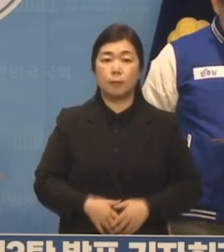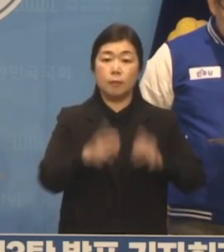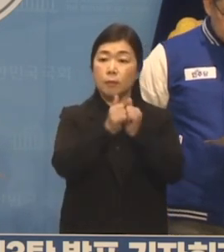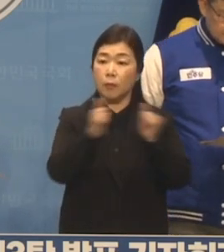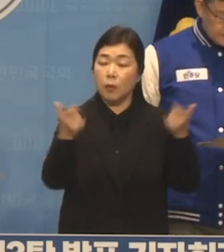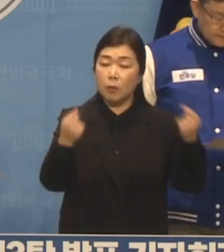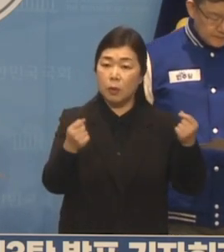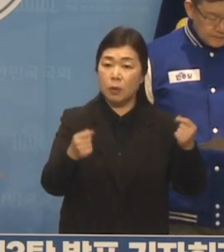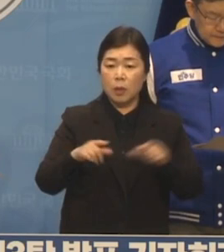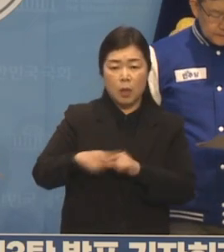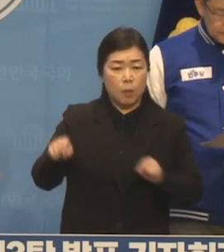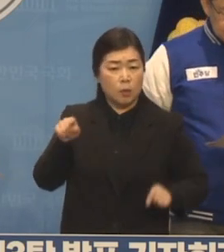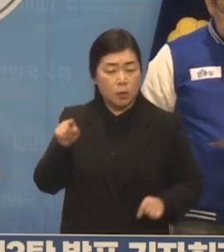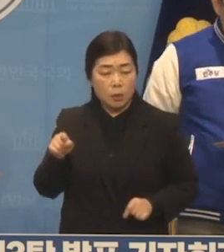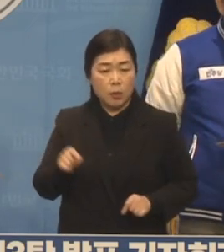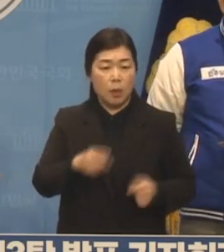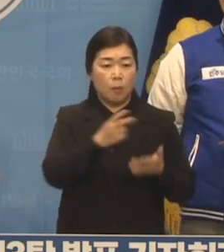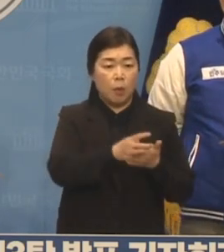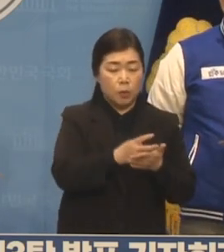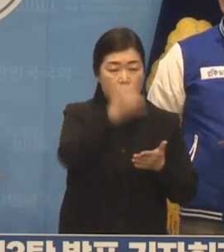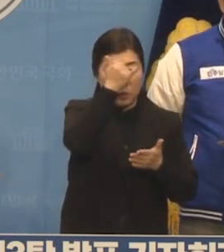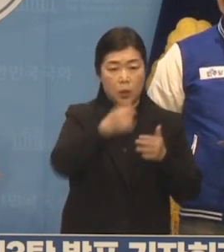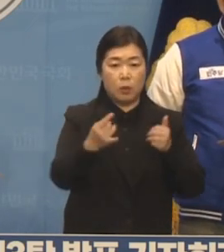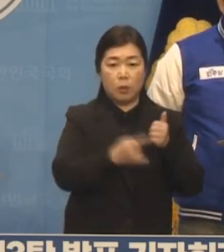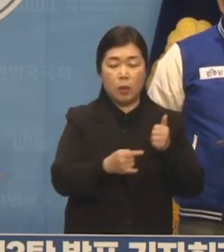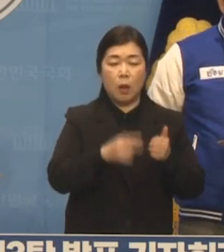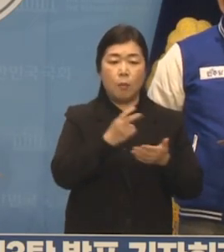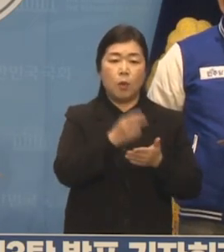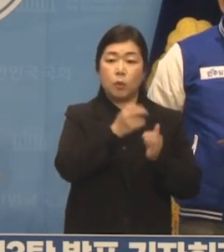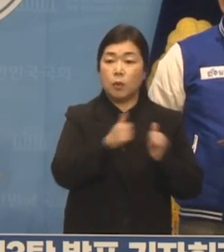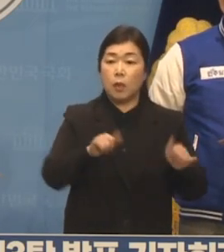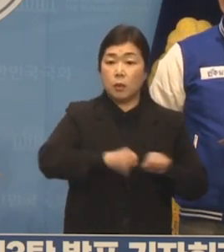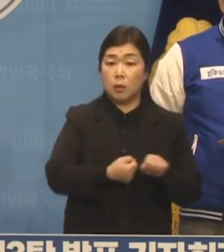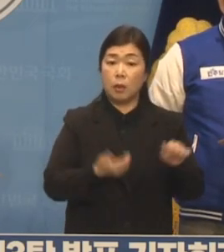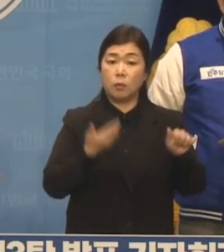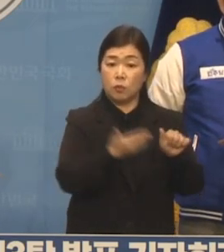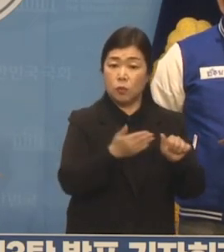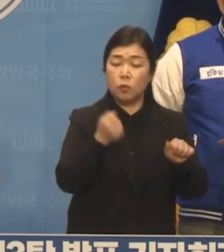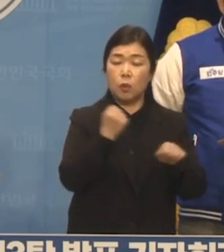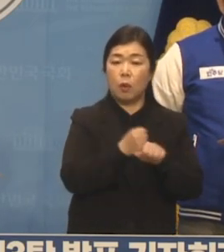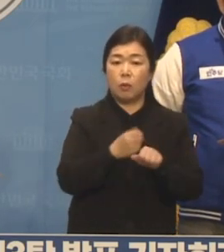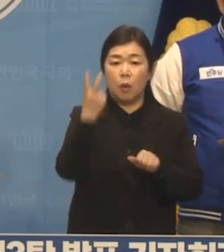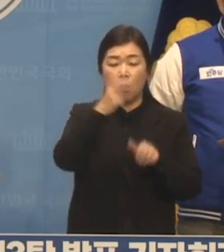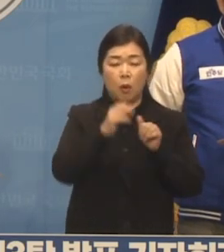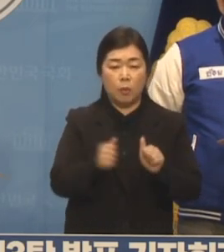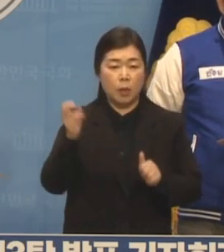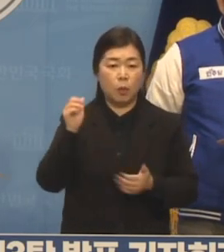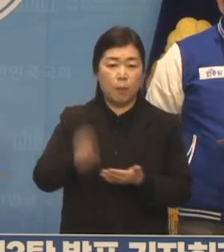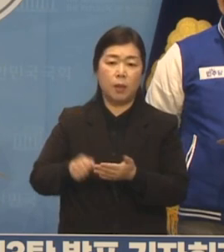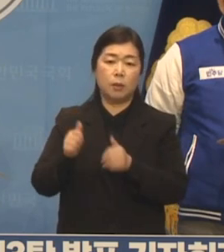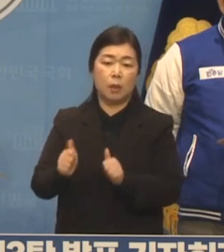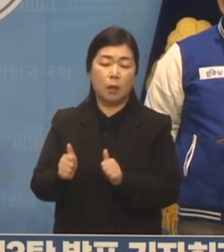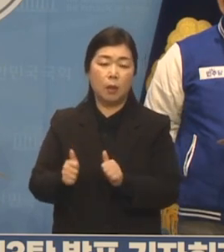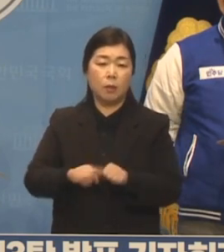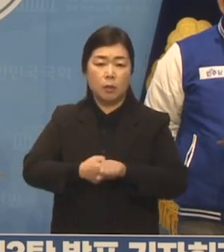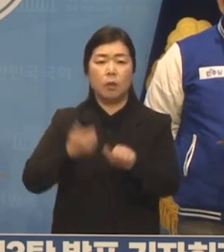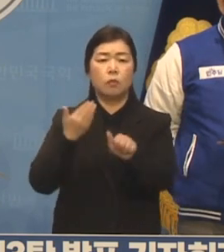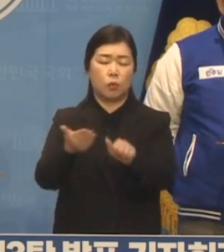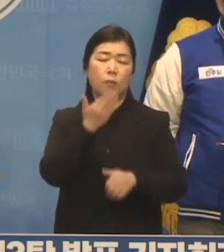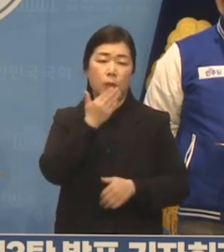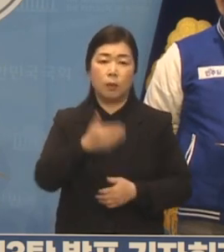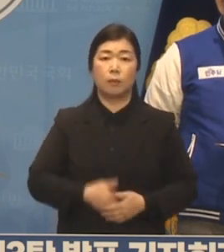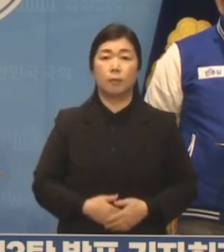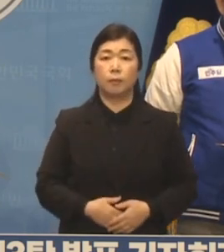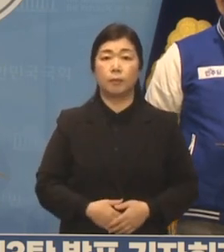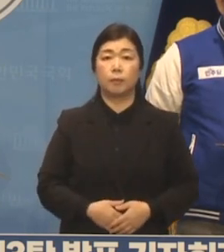국민들도 일본과 같이 법조윤리협의회에 변호사의 징계를 청구하고 또 검사와 판사의 징계를 청구할 수 있고